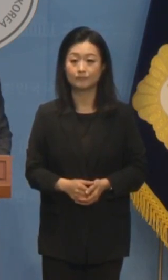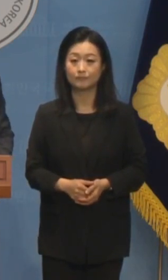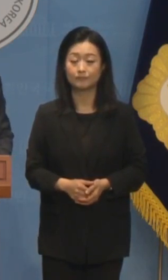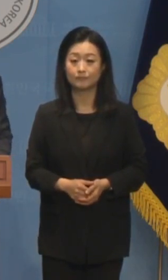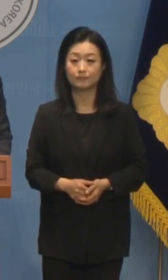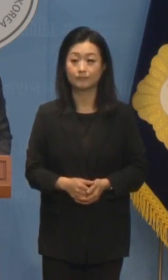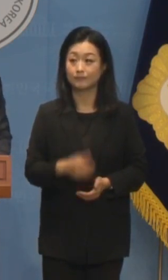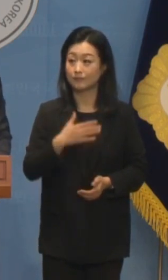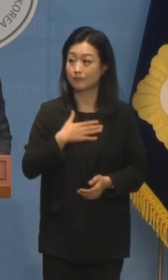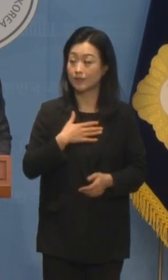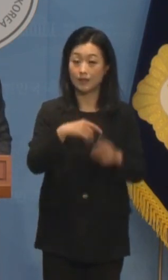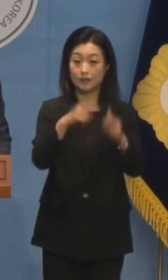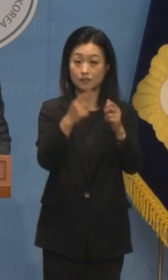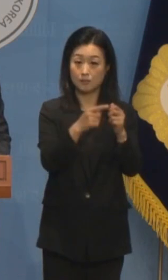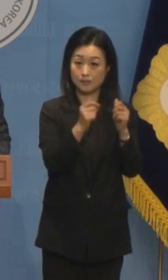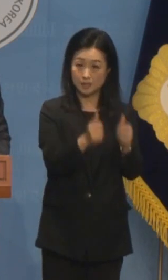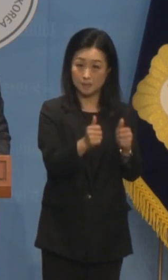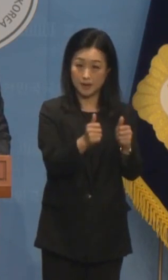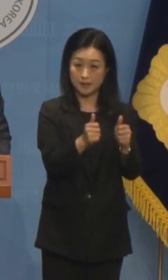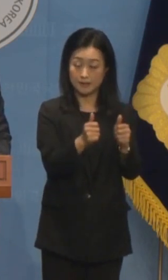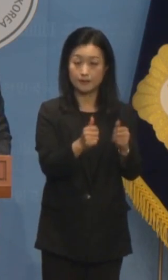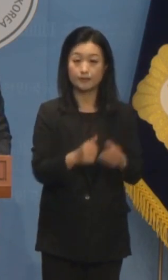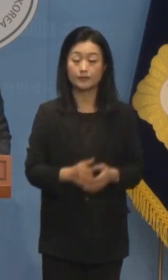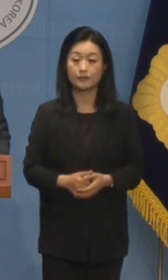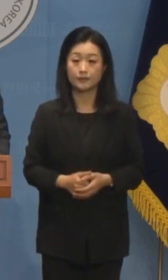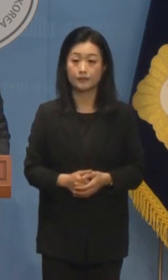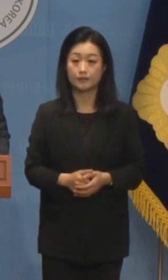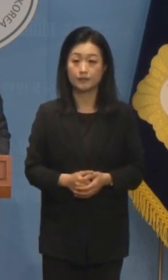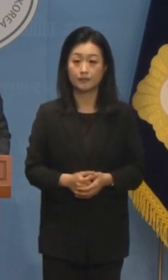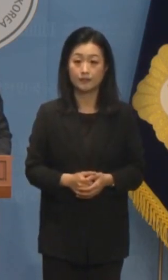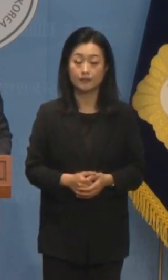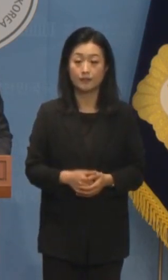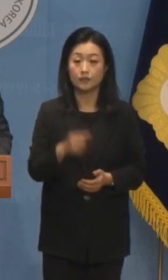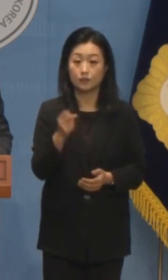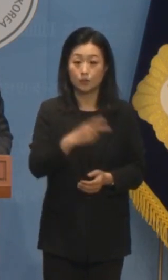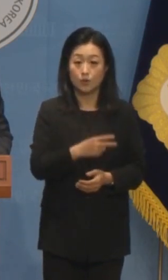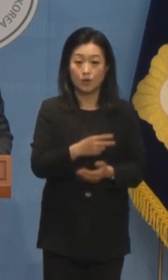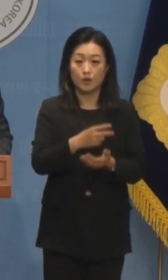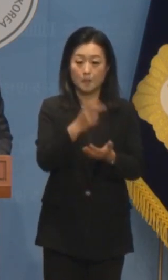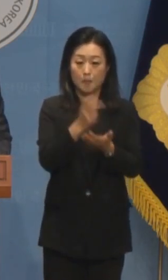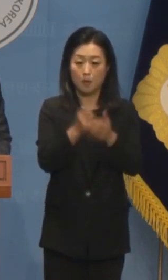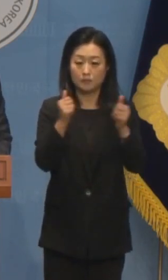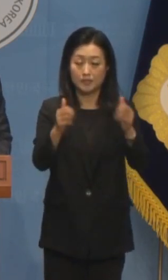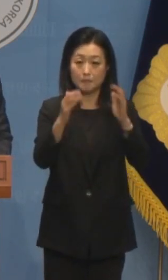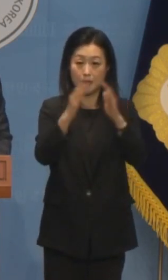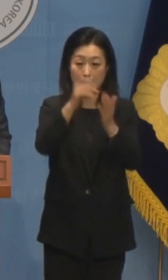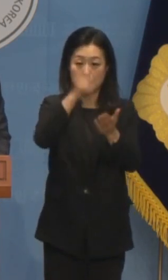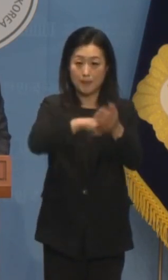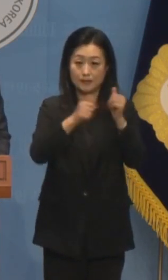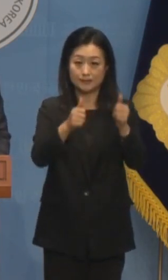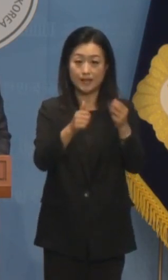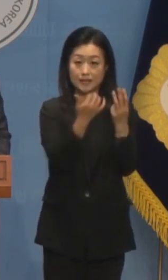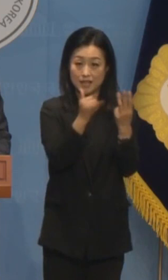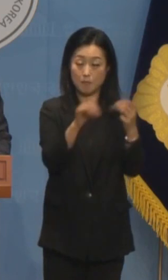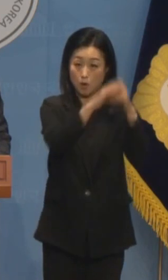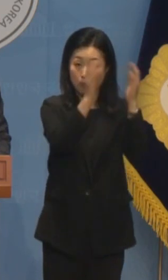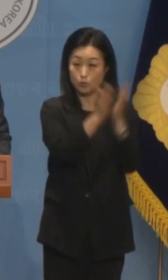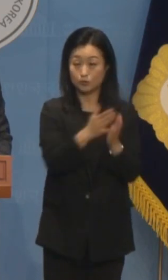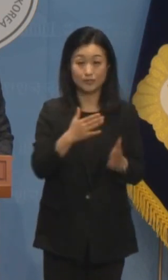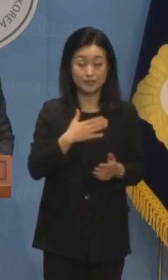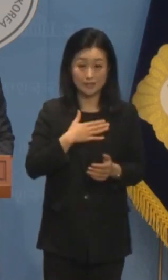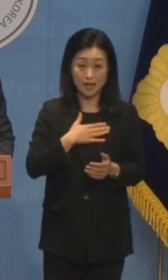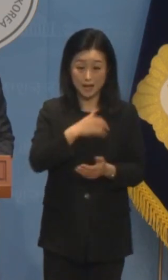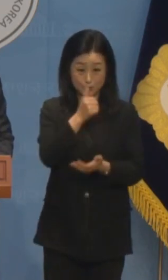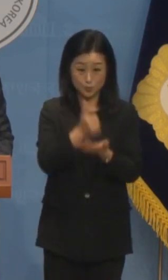1심 재판장도 헌법재판관 3인도 제게 적용된 죄목은 위헌